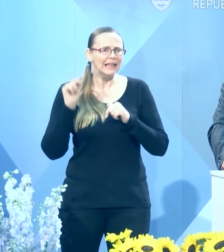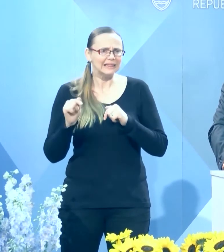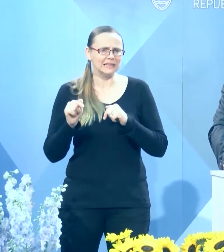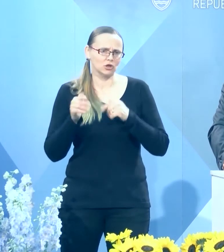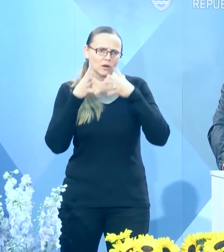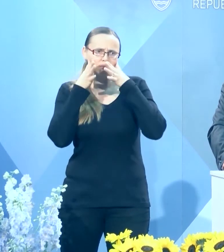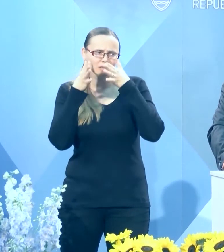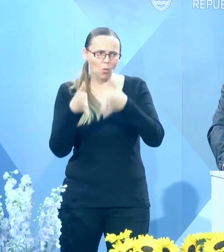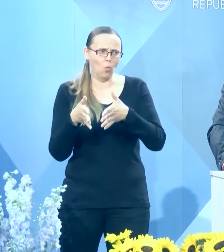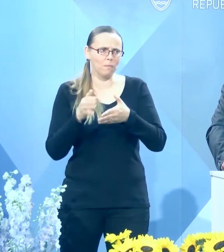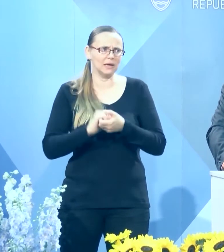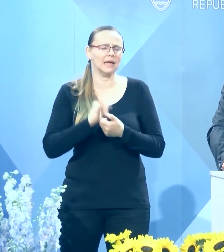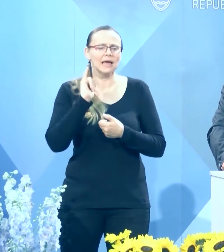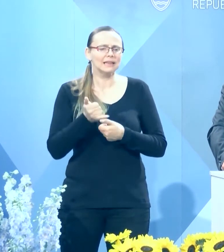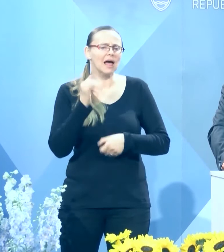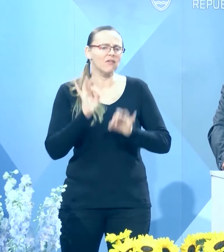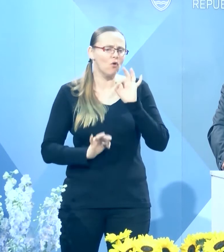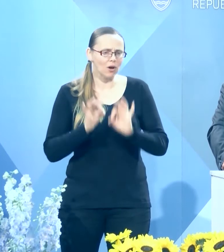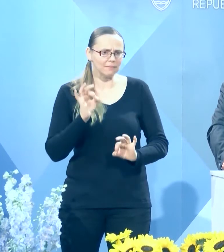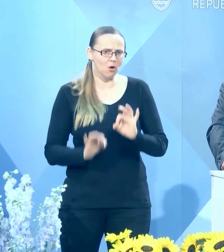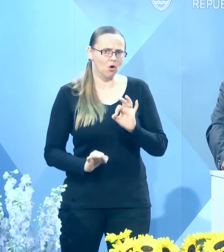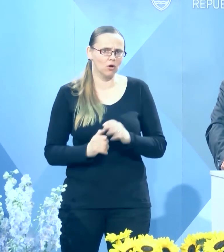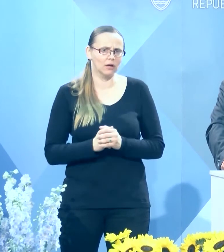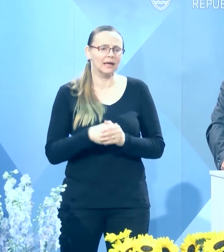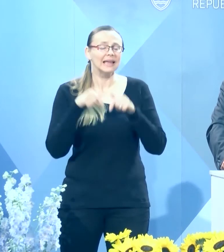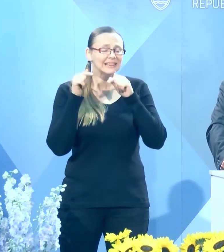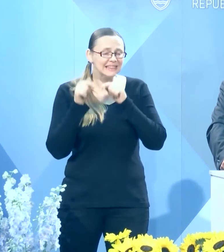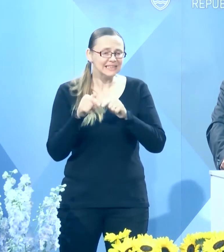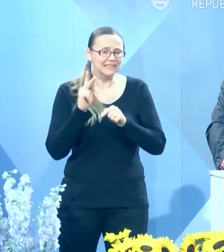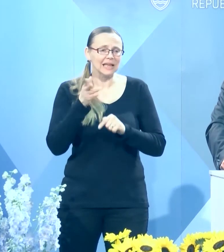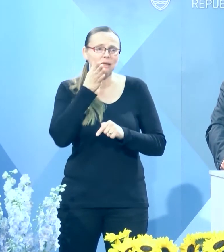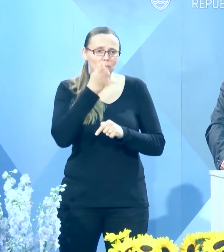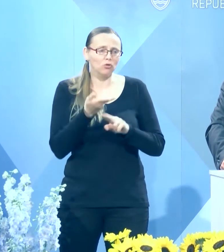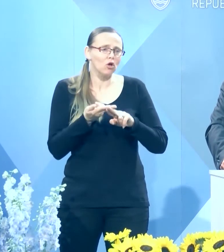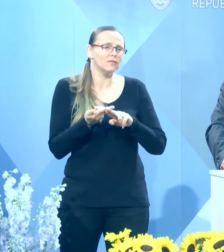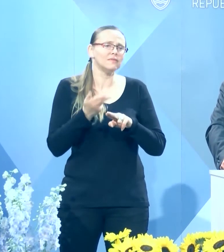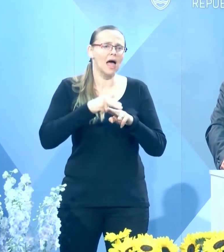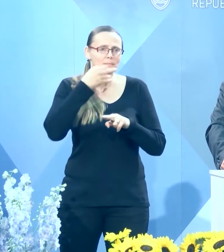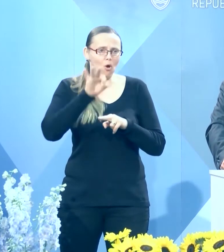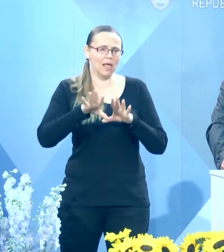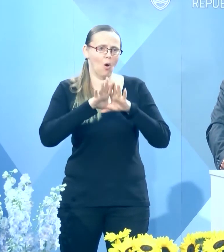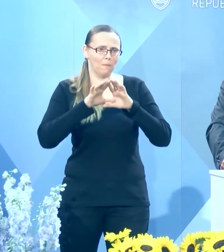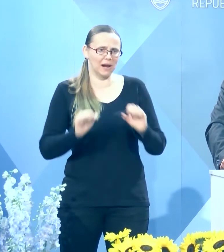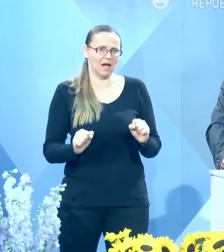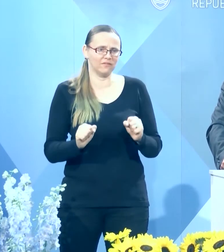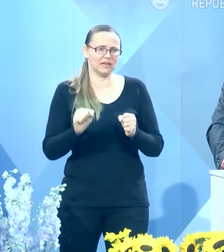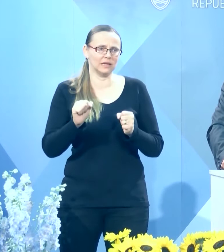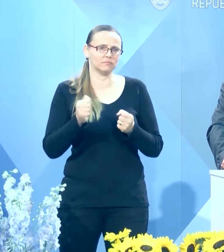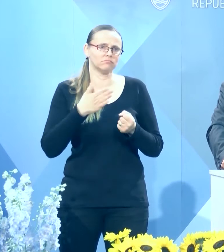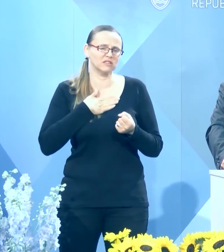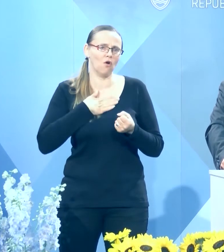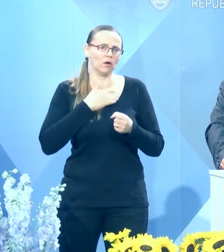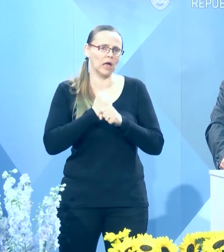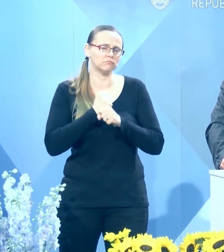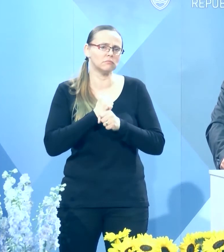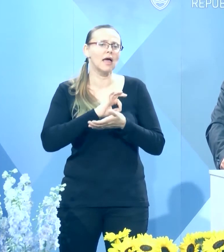zaupali, da volimo tiste, ki bodo najbolje opravili naloge,